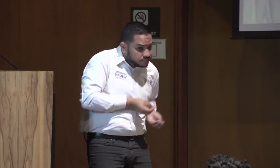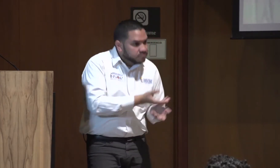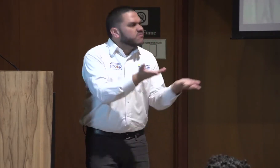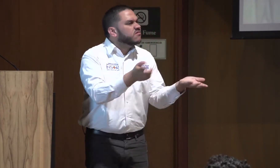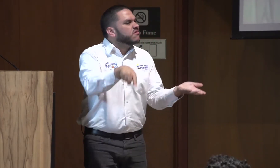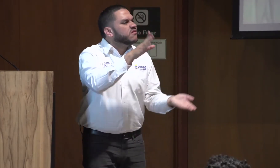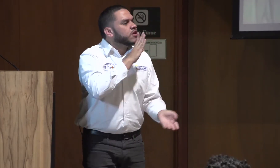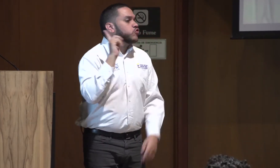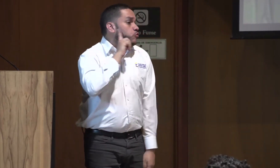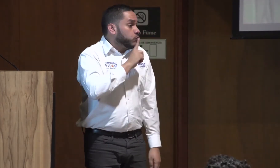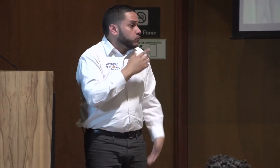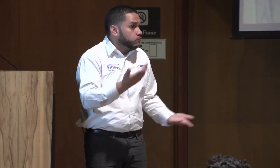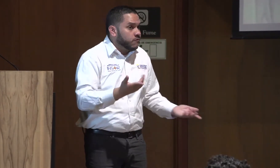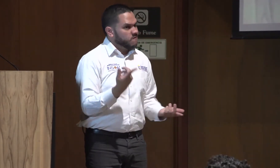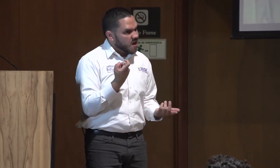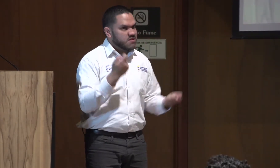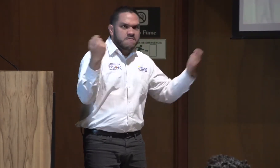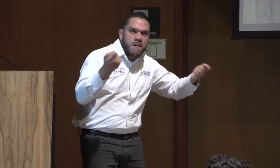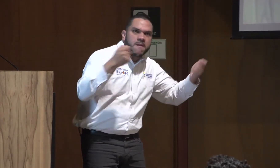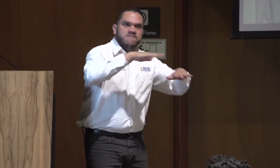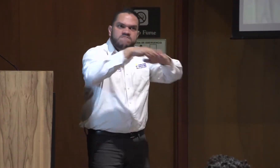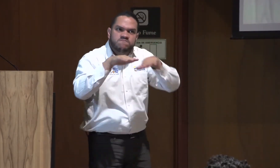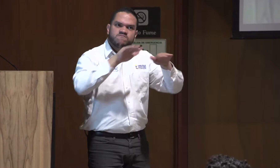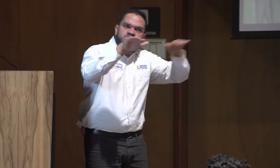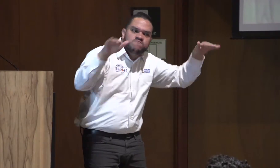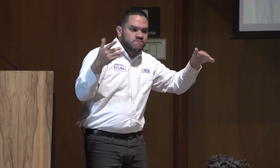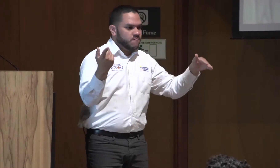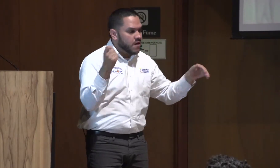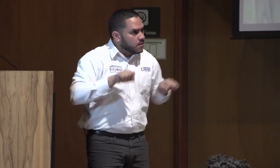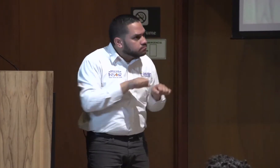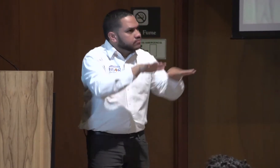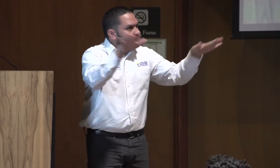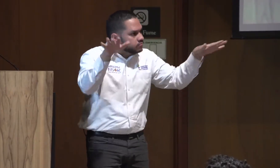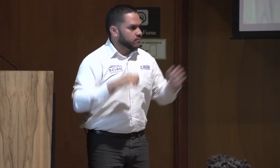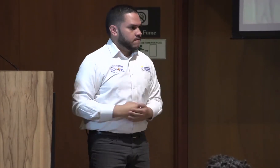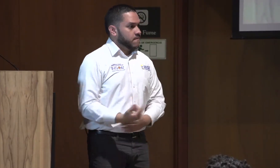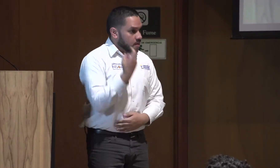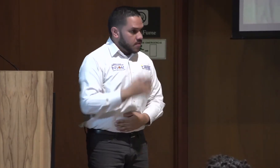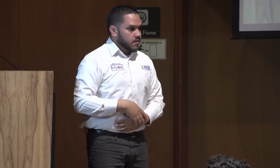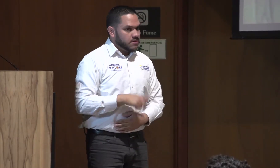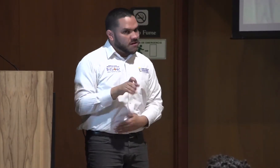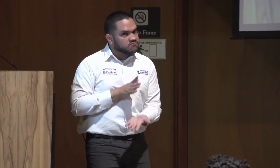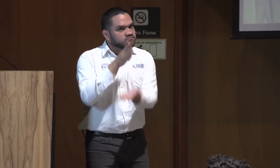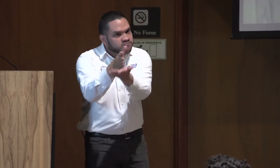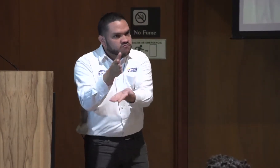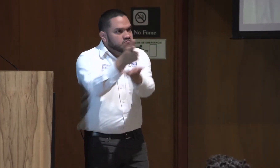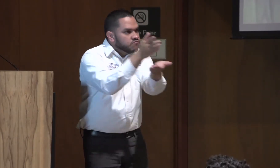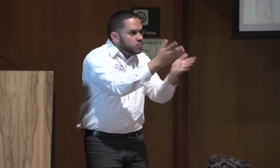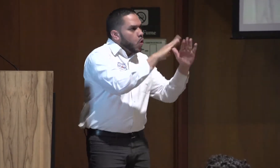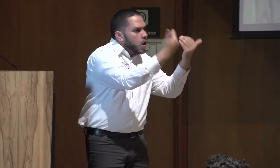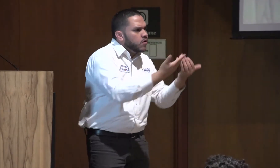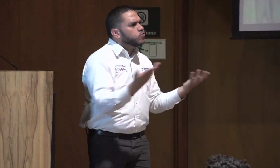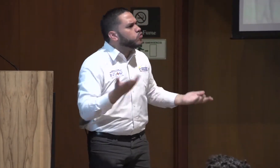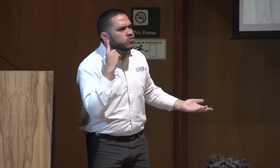importante tener que hacer más difusión. Hay que ir más a las bases, hay que ir a los colegios, hay que ir a